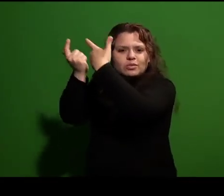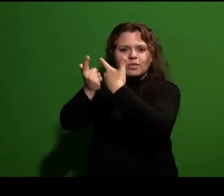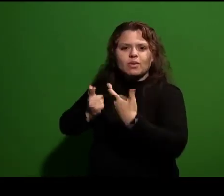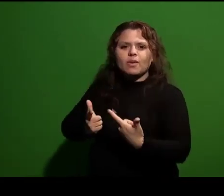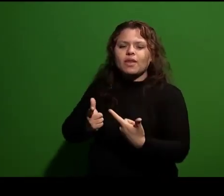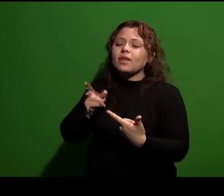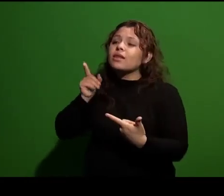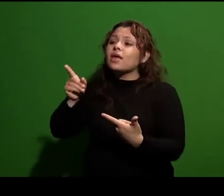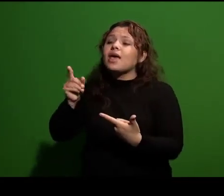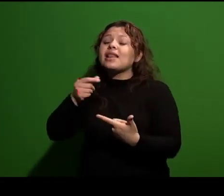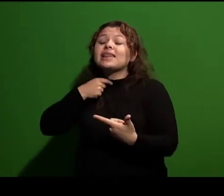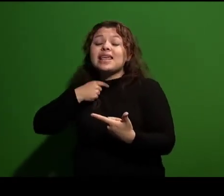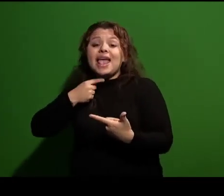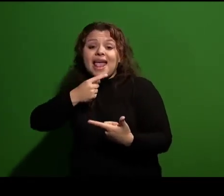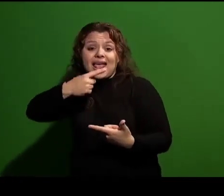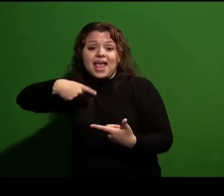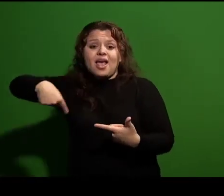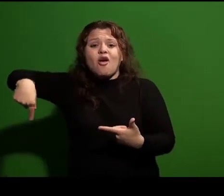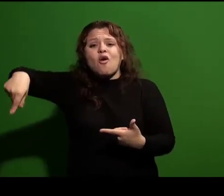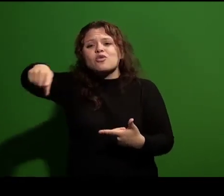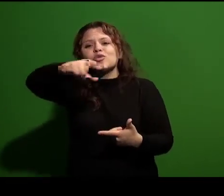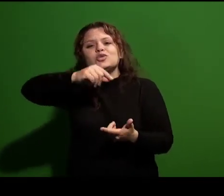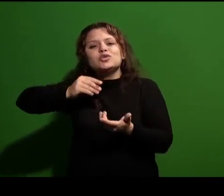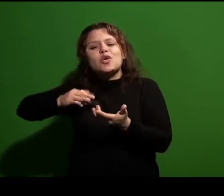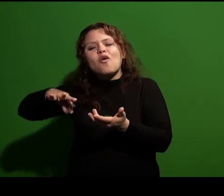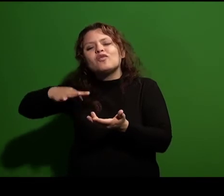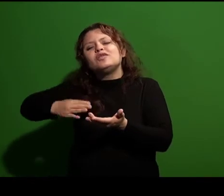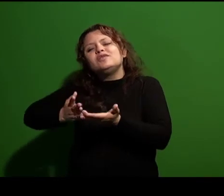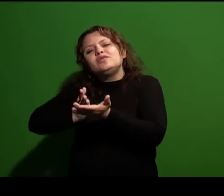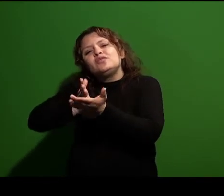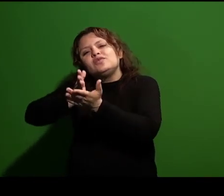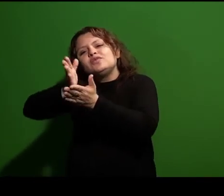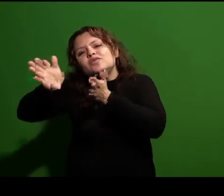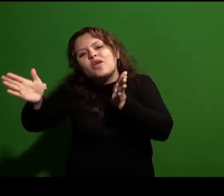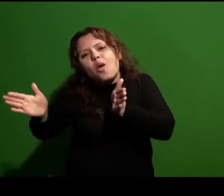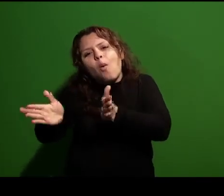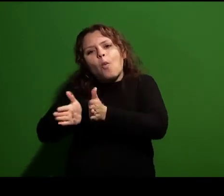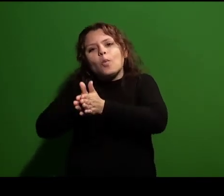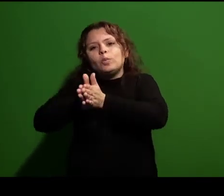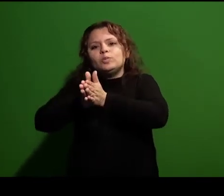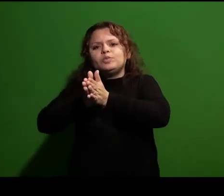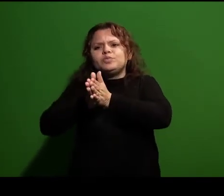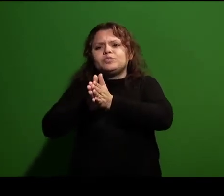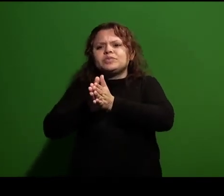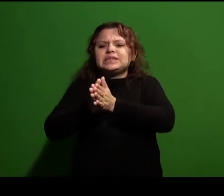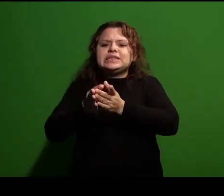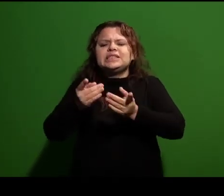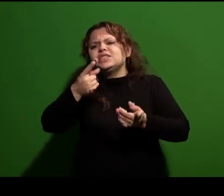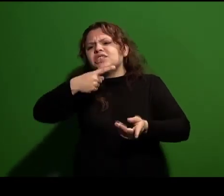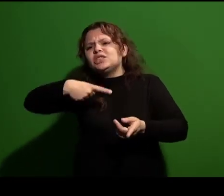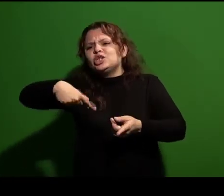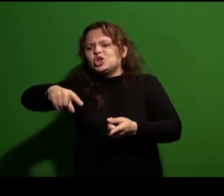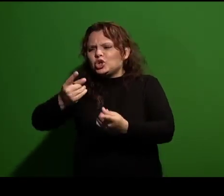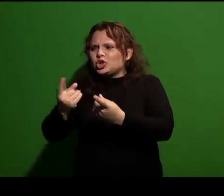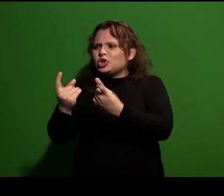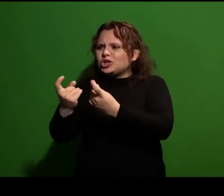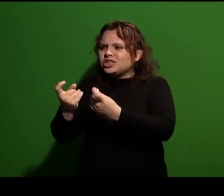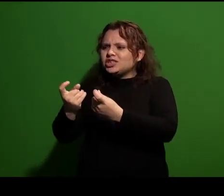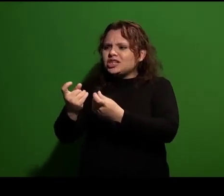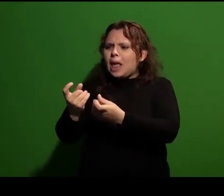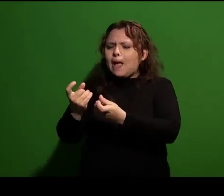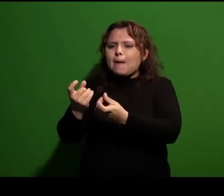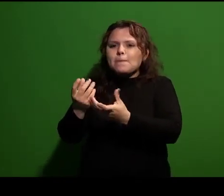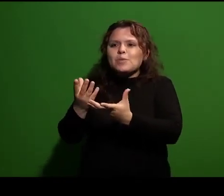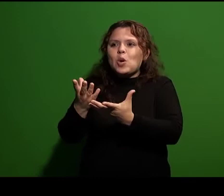Jesús, porque Él anhela pasar toda la eternidad con nosotros. Si eso no es suficiente para sacudirnos del